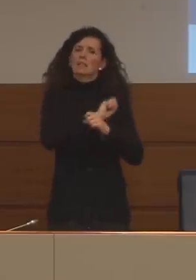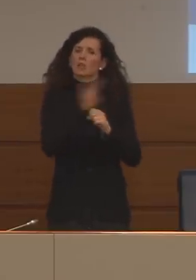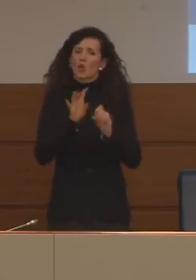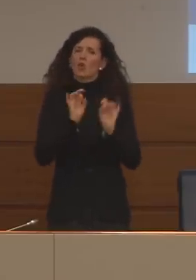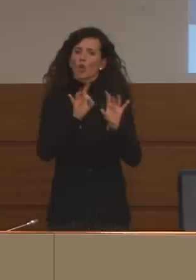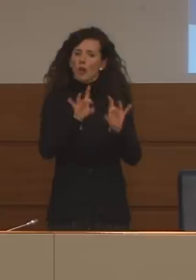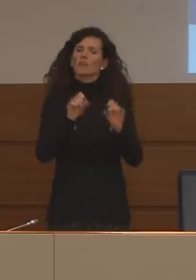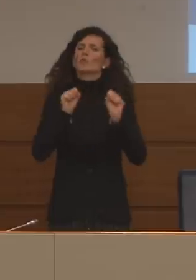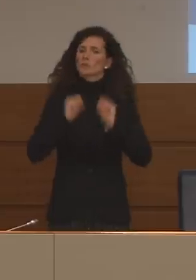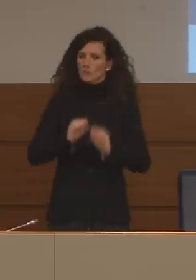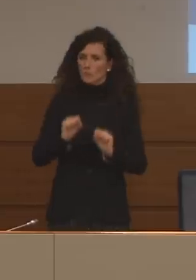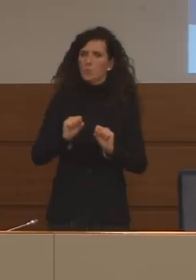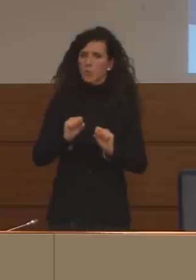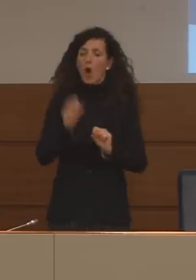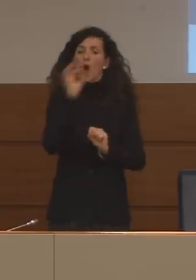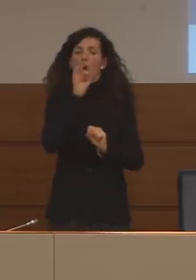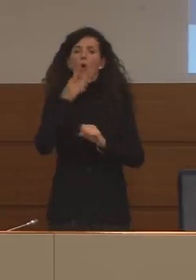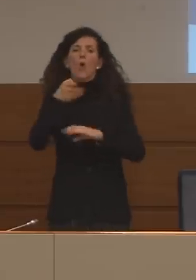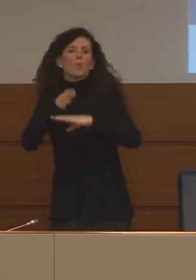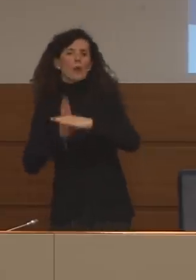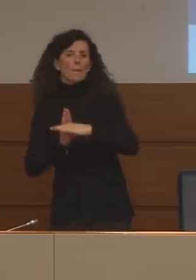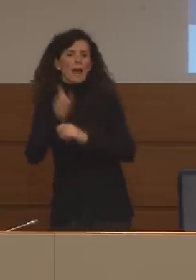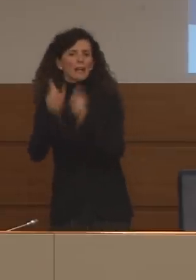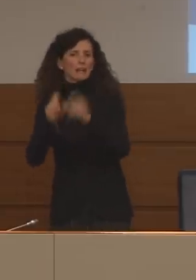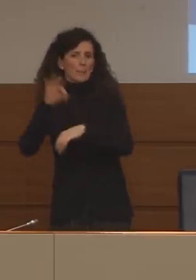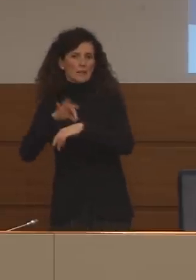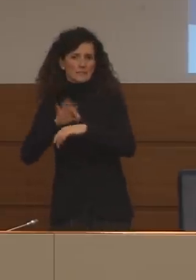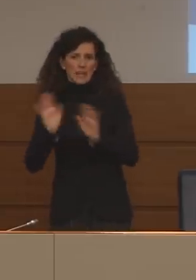coronavirus o in una parte di questi